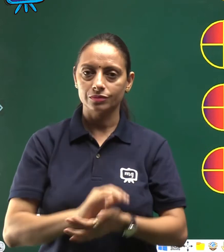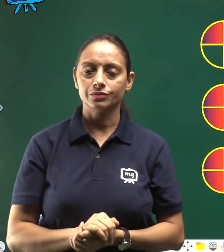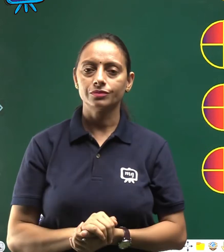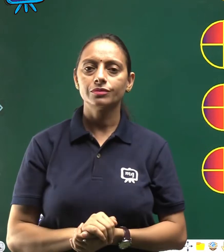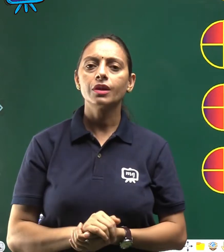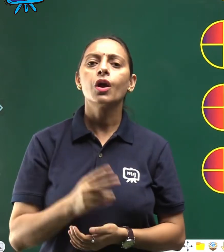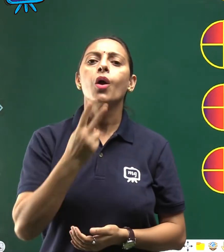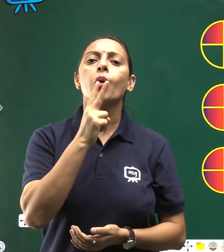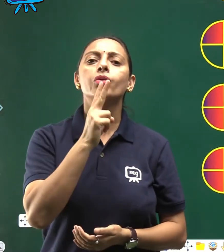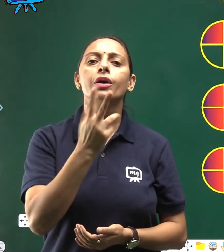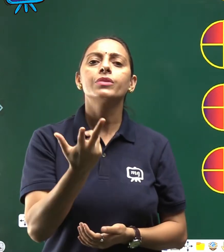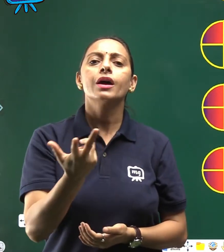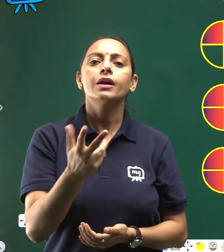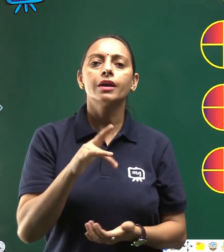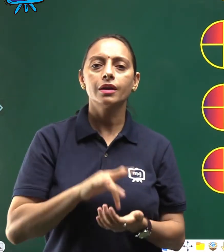उसको हम क्या कहेंगे?